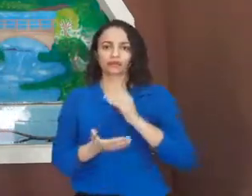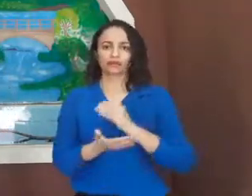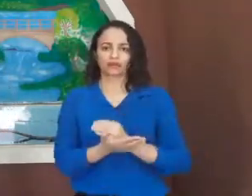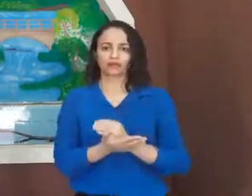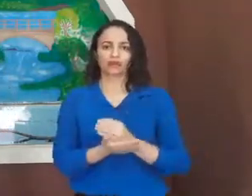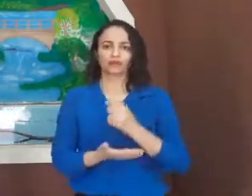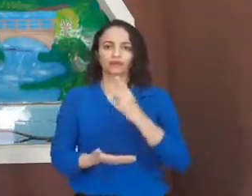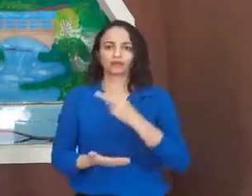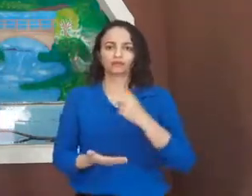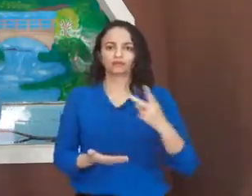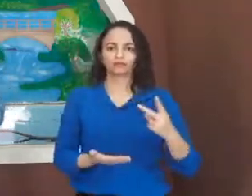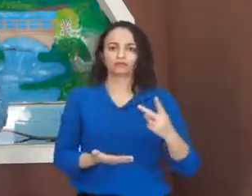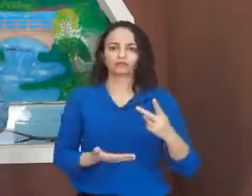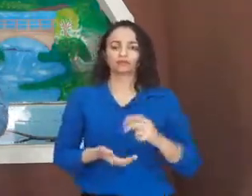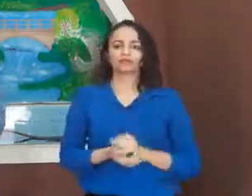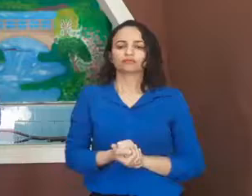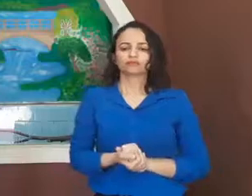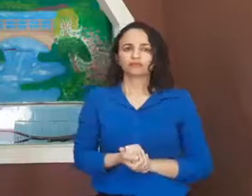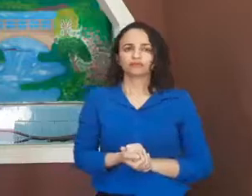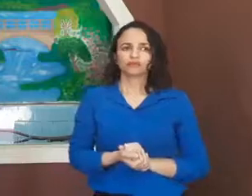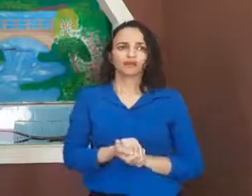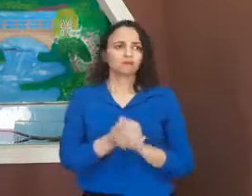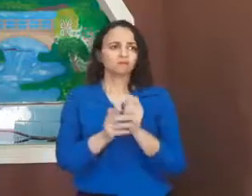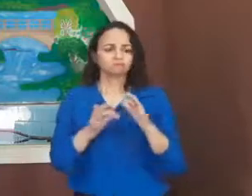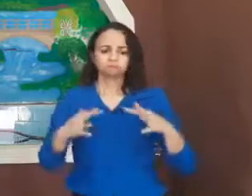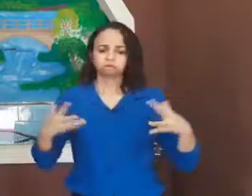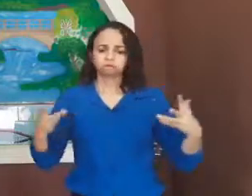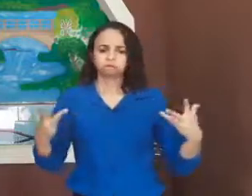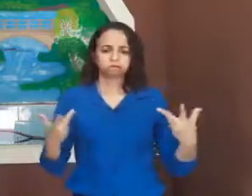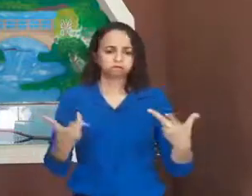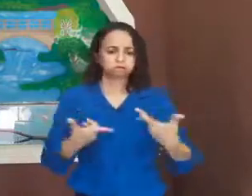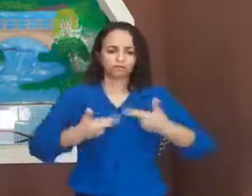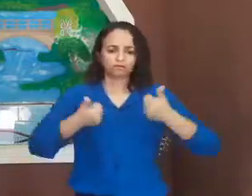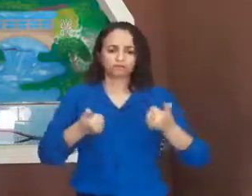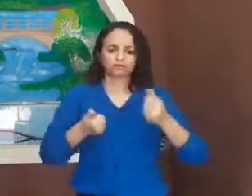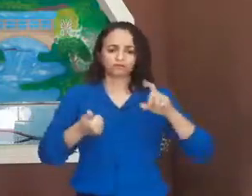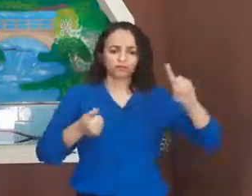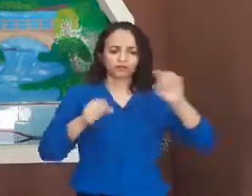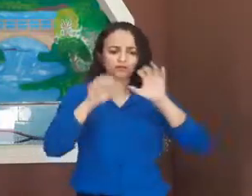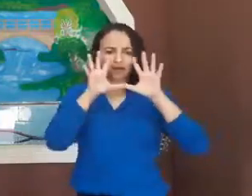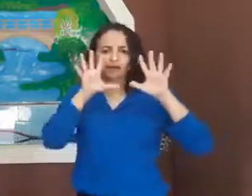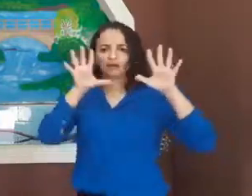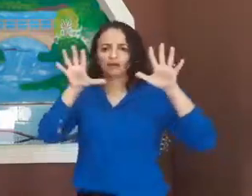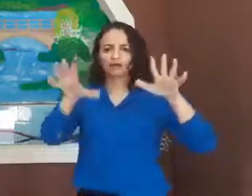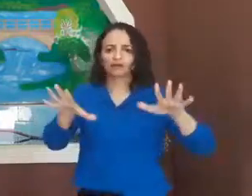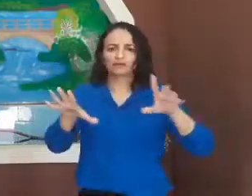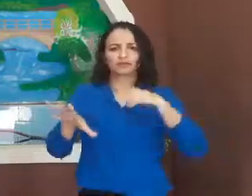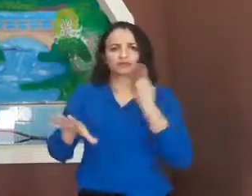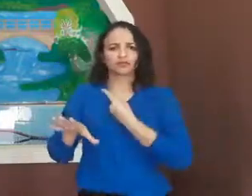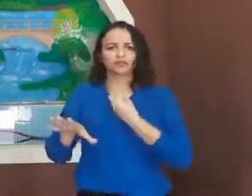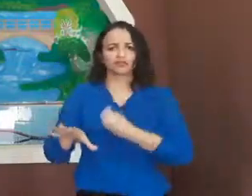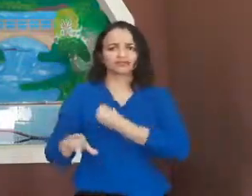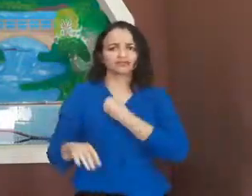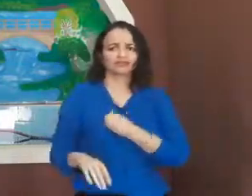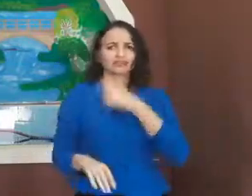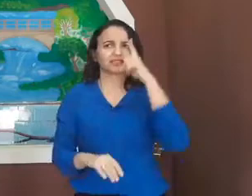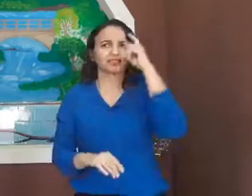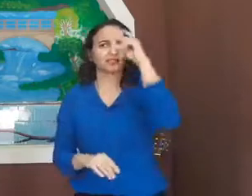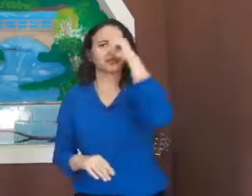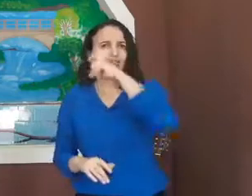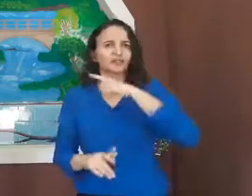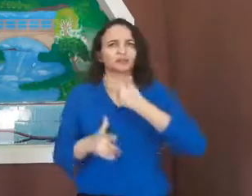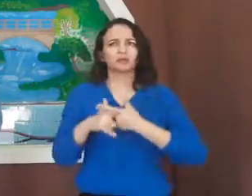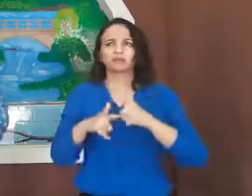Falando da oração, quão grandiosas coisas Deus fez. Ao enfrentarmos dificuldades, a oração deve ser o primeiro lugar